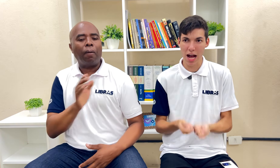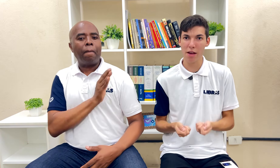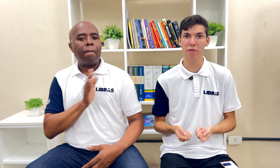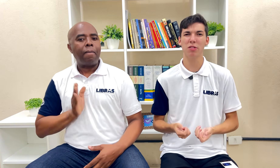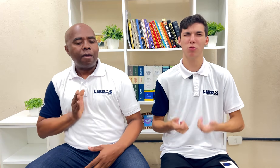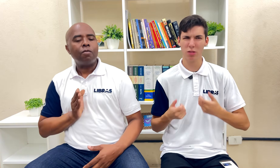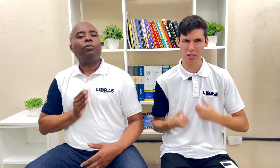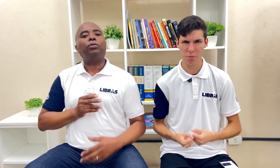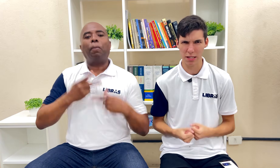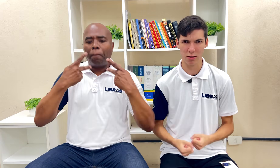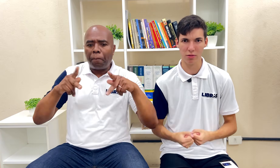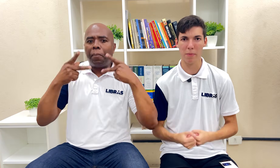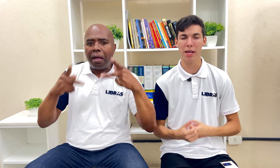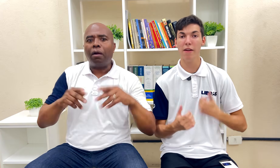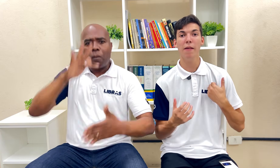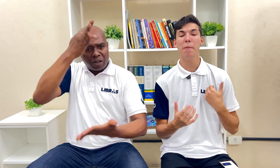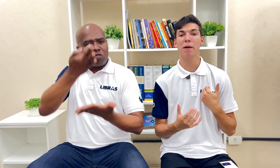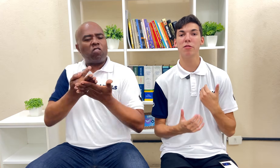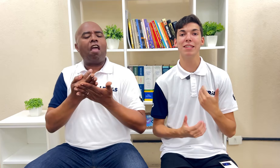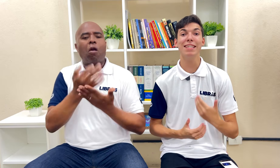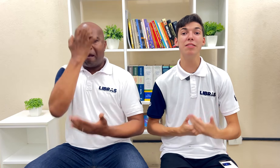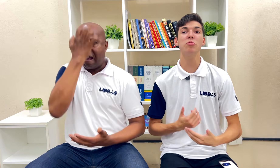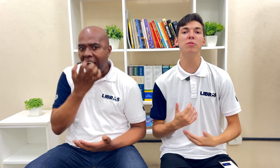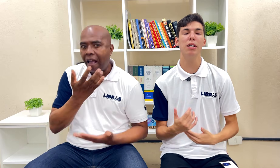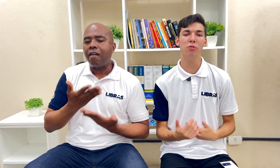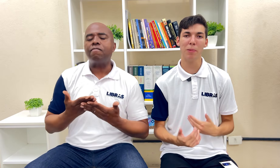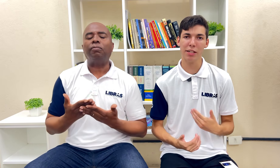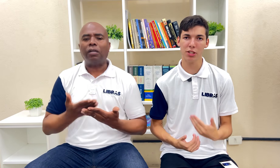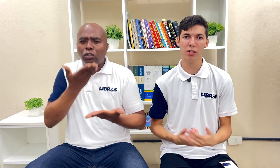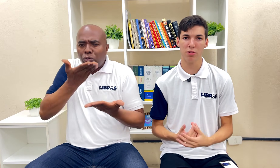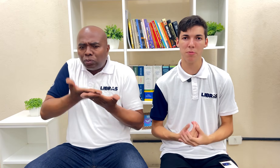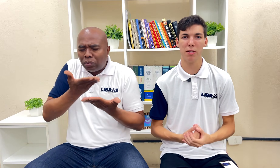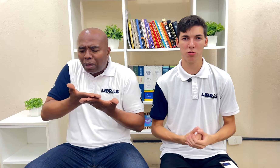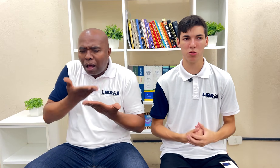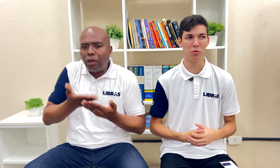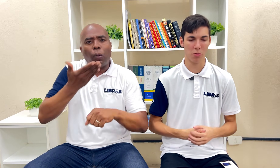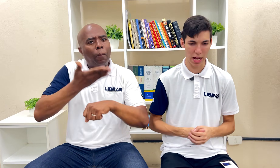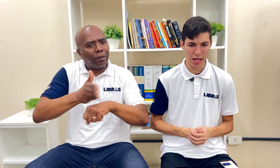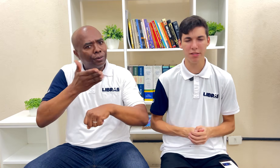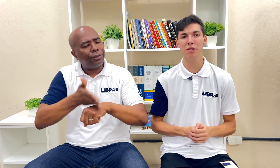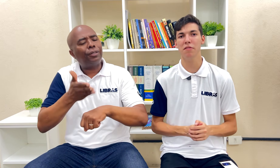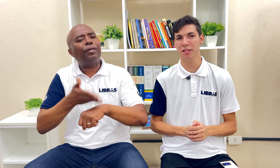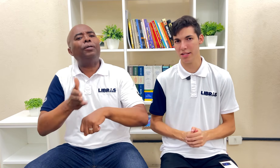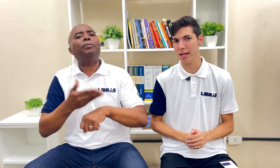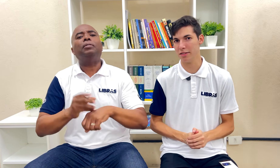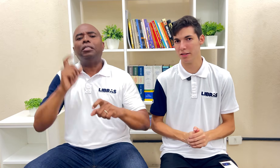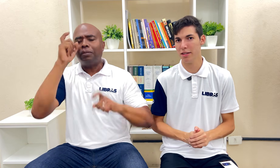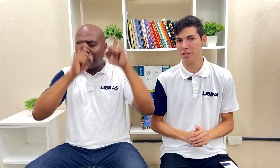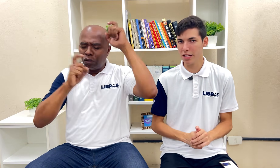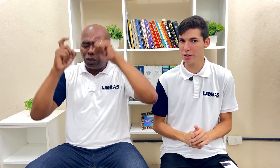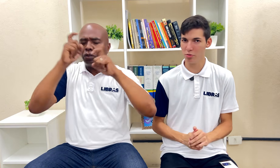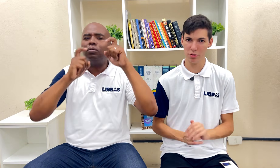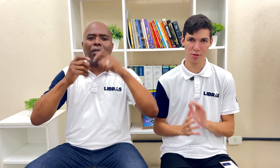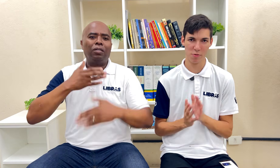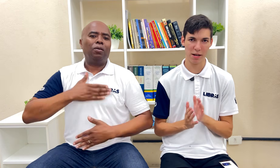raiva, você usa essa expressão também, para você ir estudando, praticando as expressões corporais e faciais. Certo?